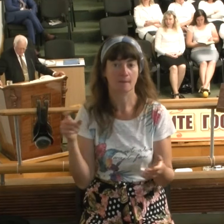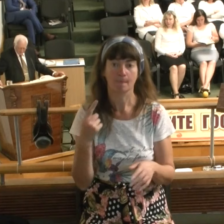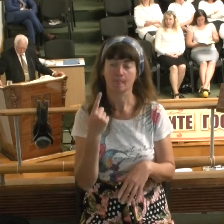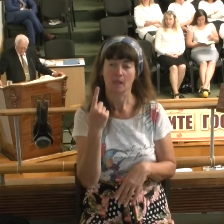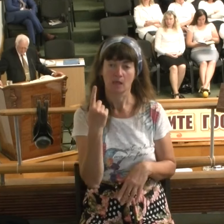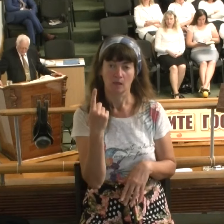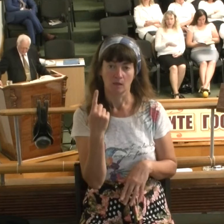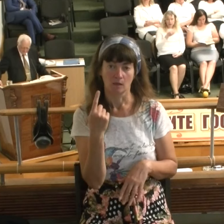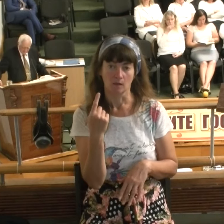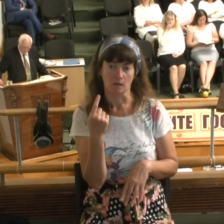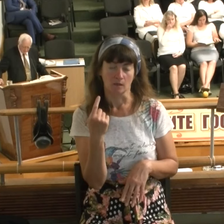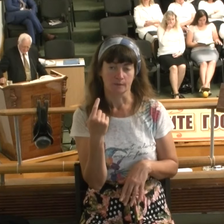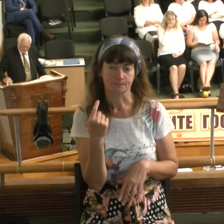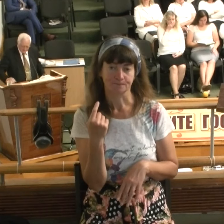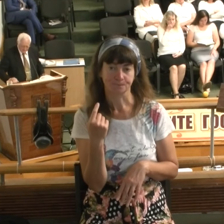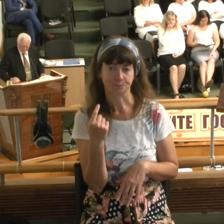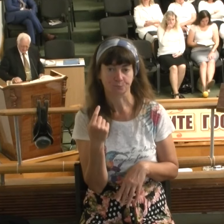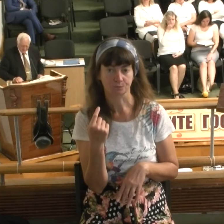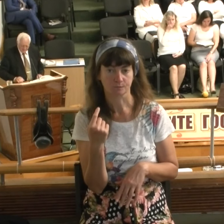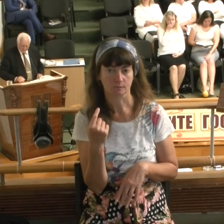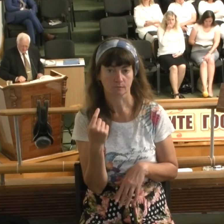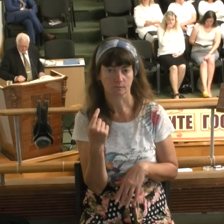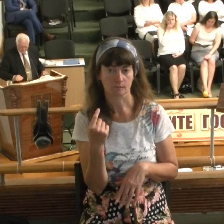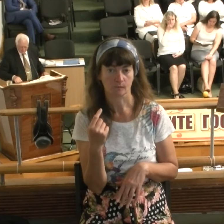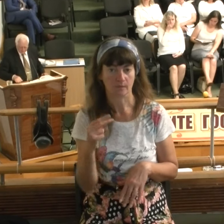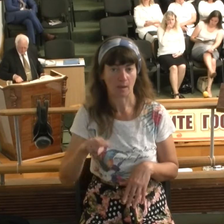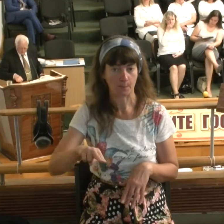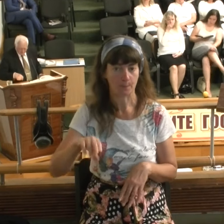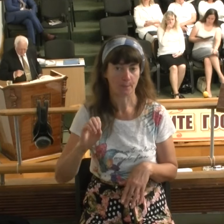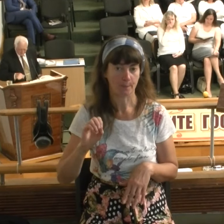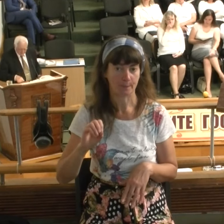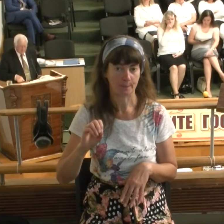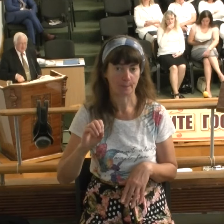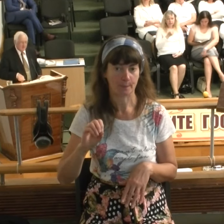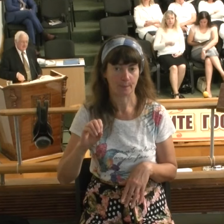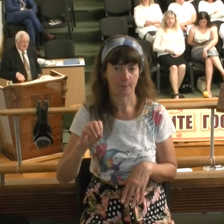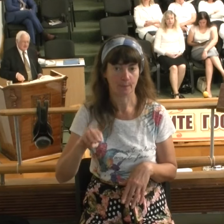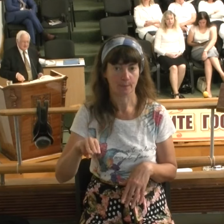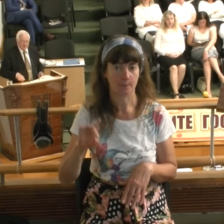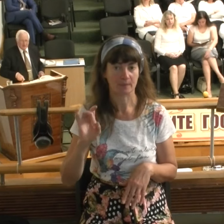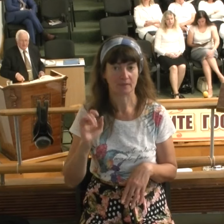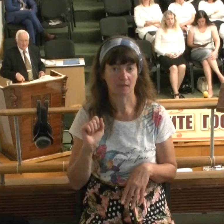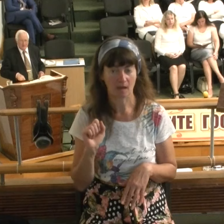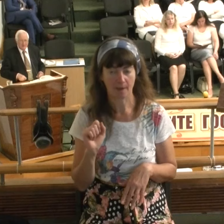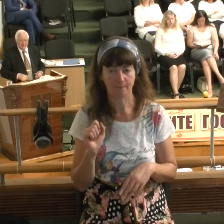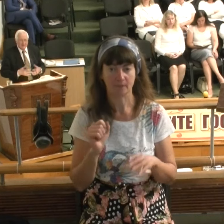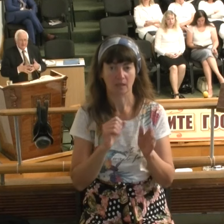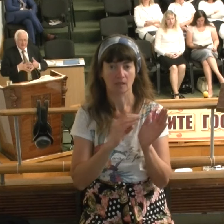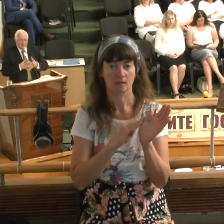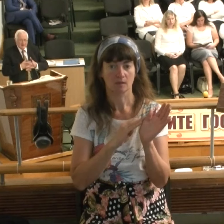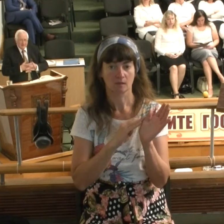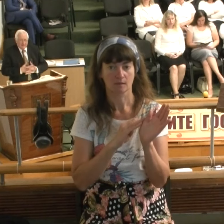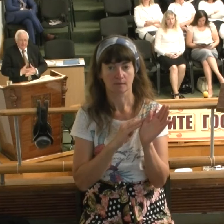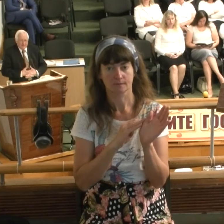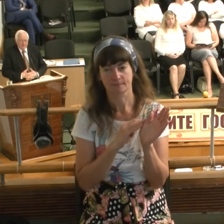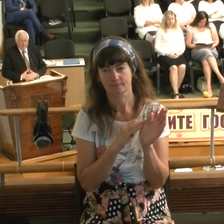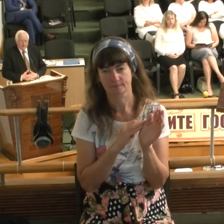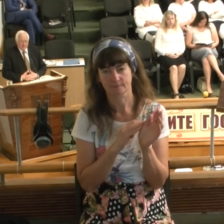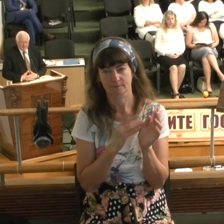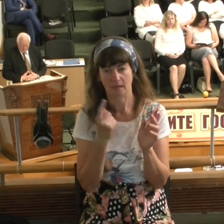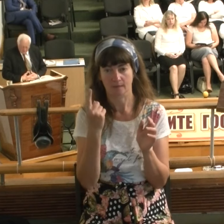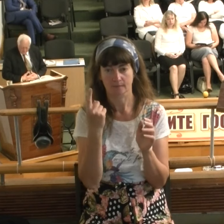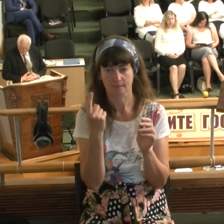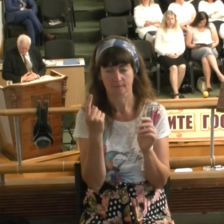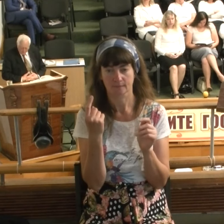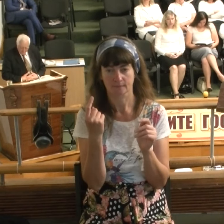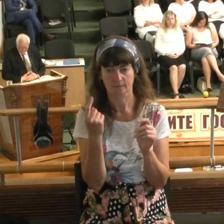по 24 стих. 1 Петра, 2 глава, с 19 стиха читаем. Когда